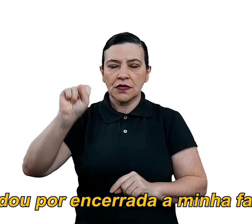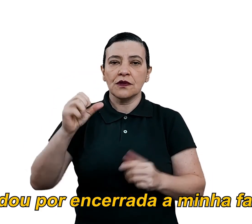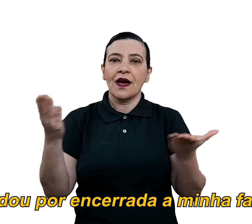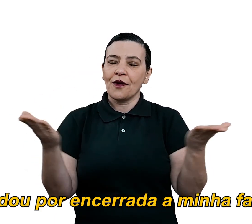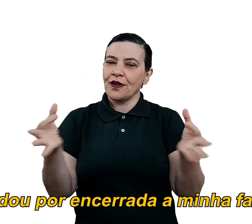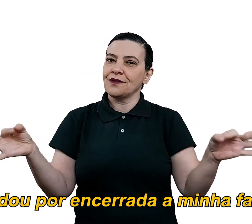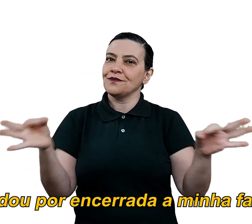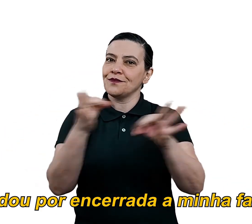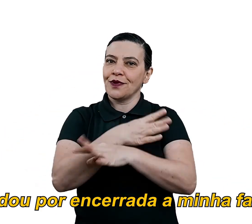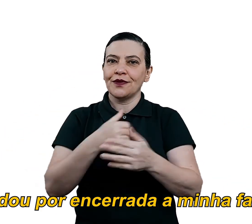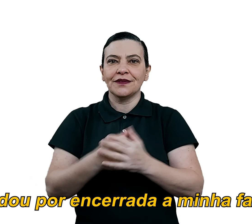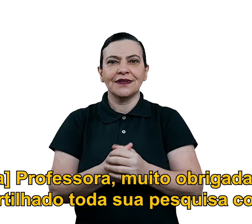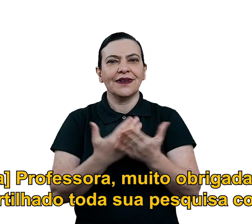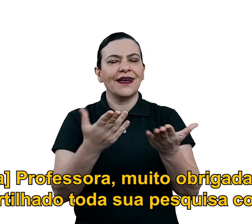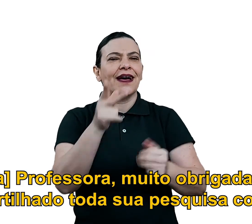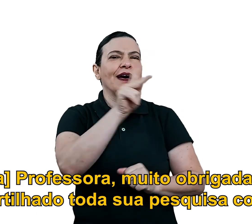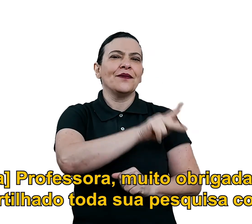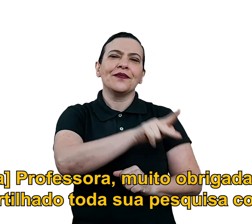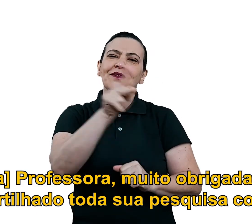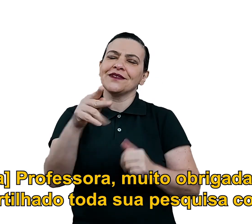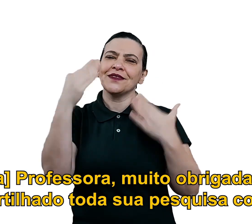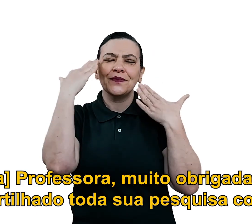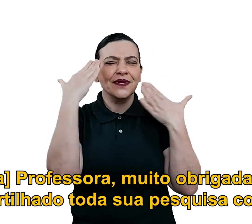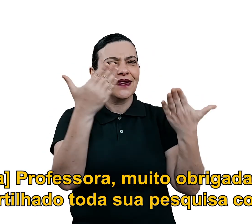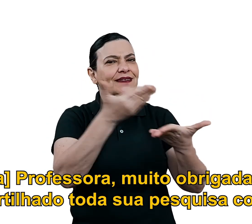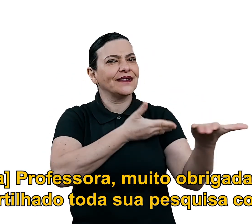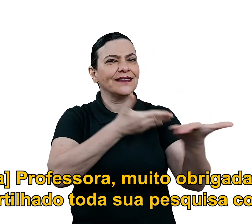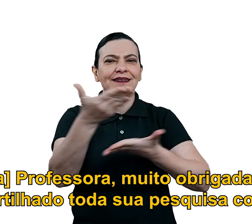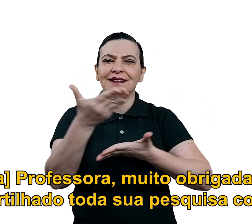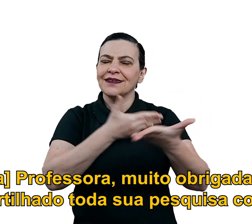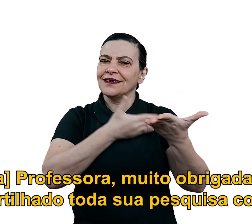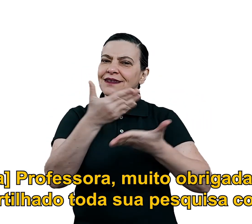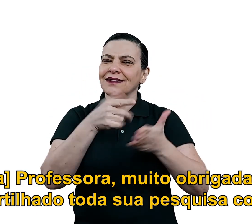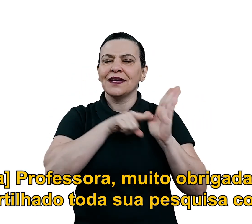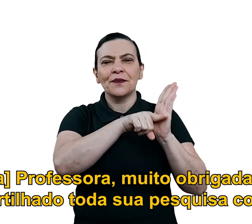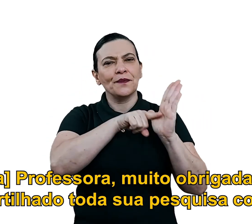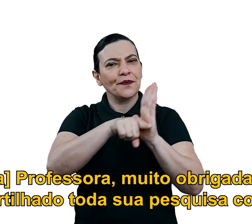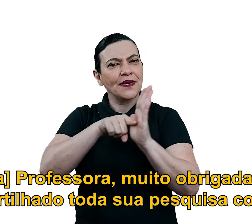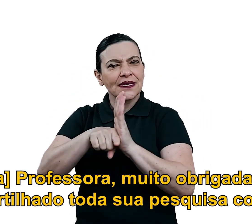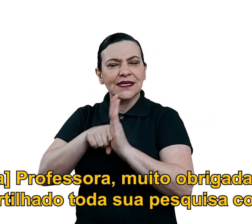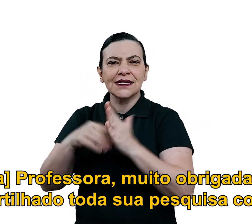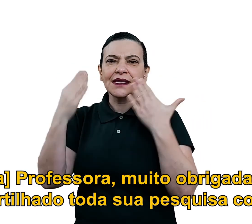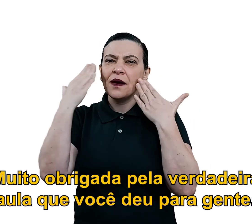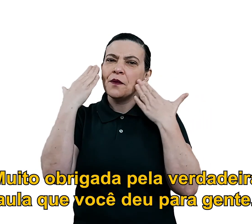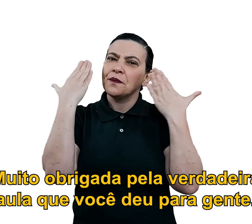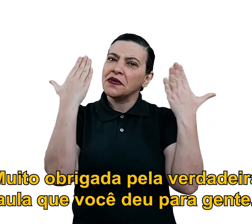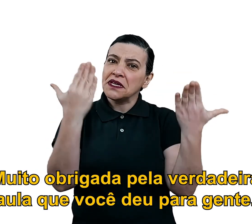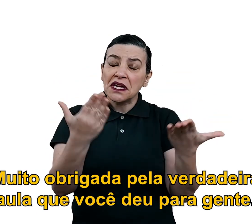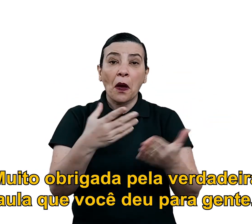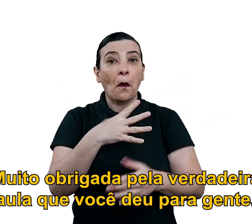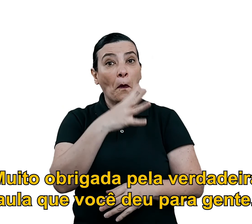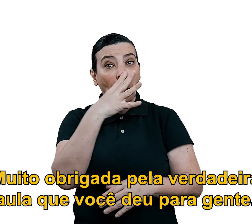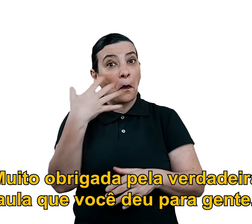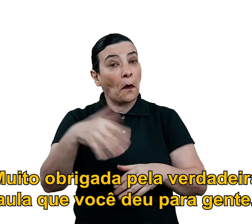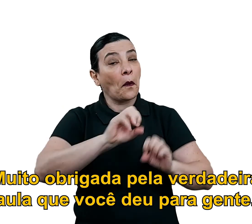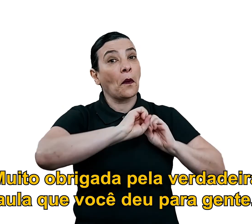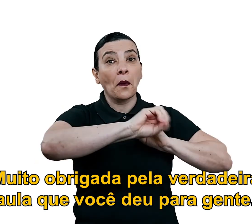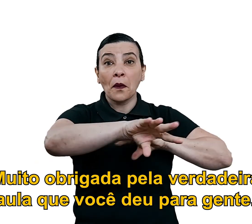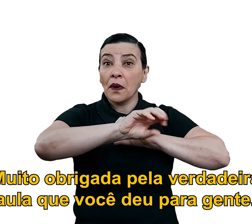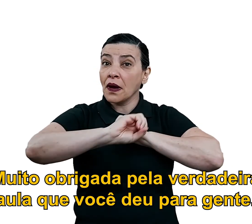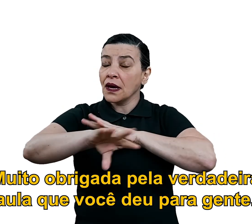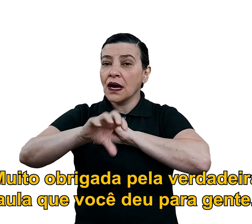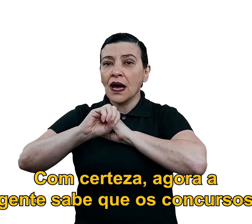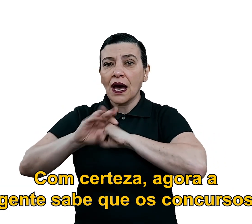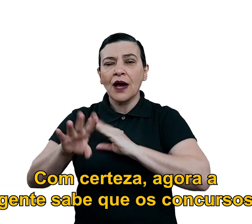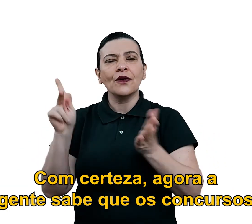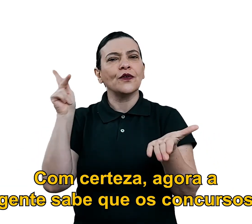por encerrada a minha fala. Professora, muito obrigada por ter compartilhado toda a sua pesquisa conosco. Muito obrigada pela verdadeira aula que você